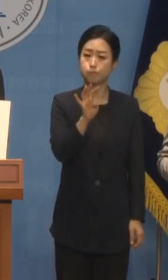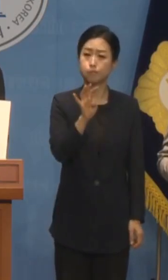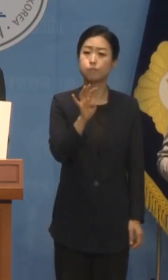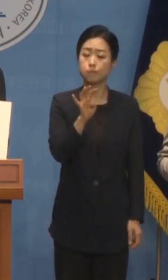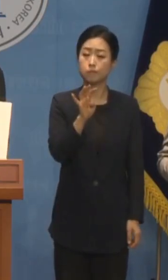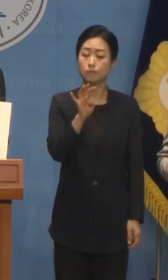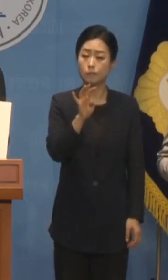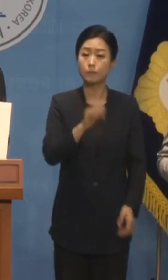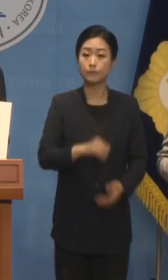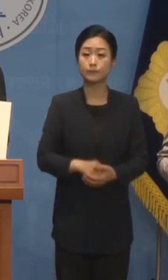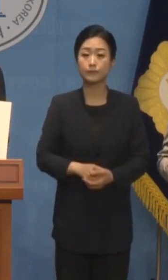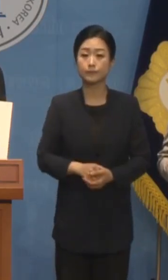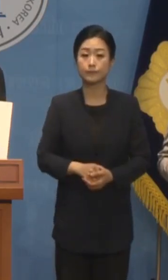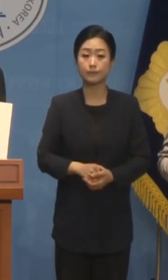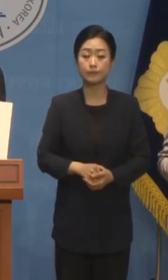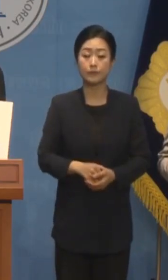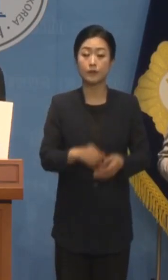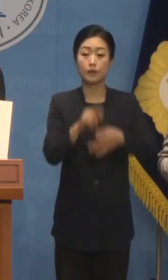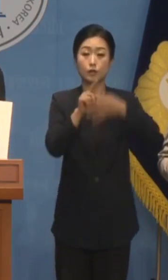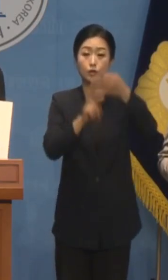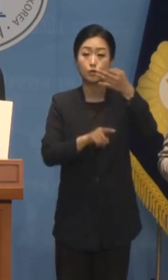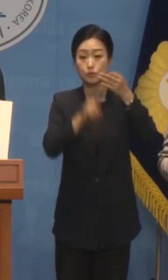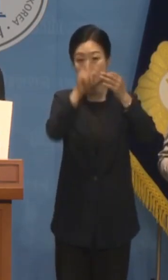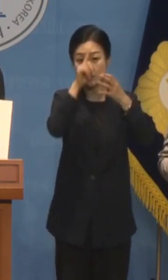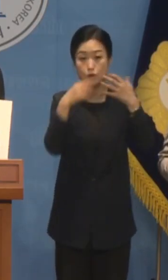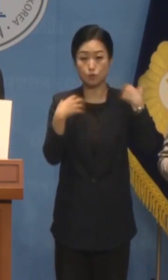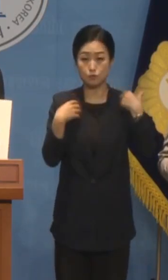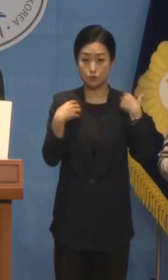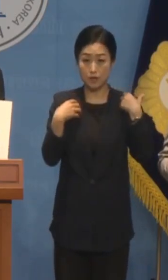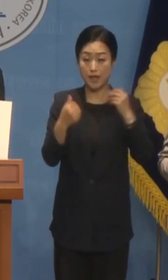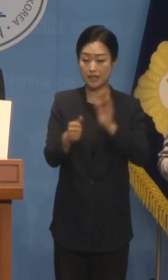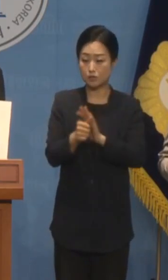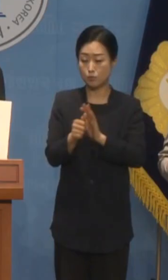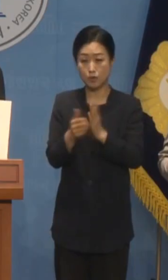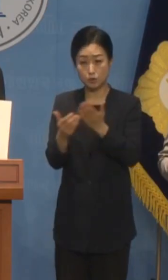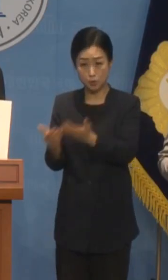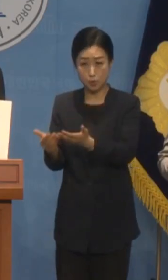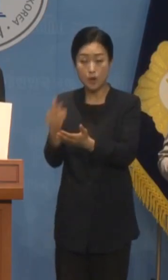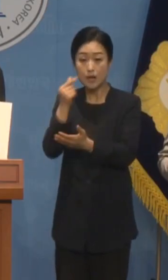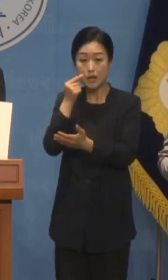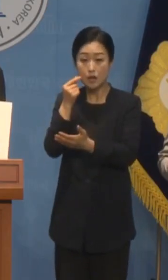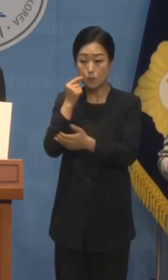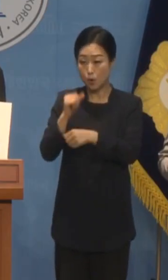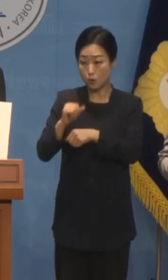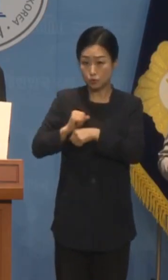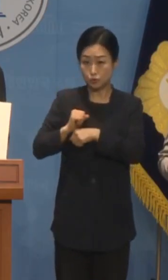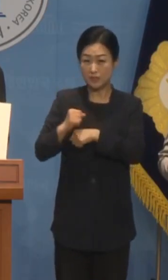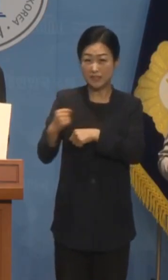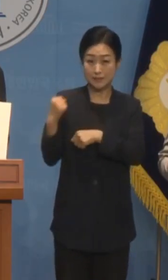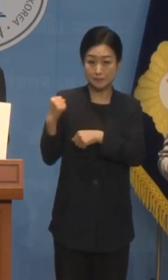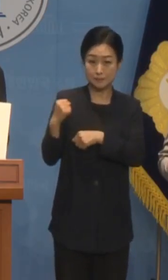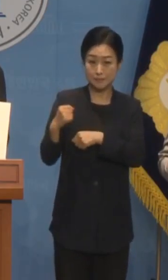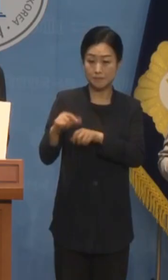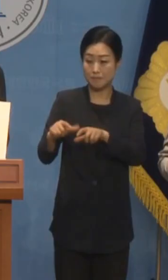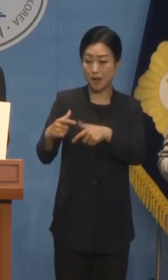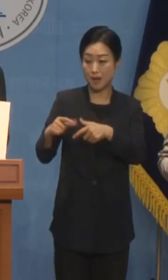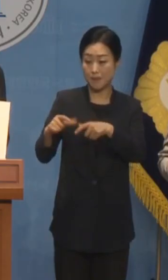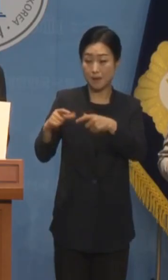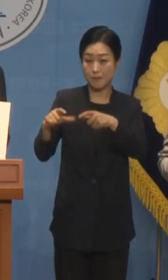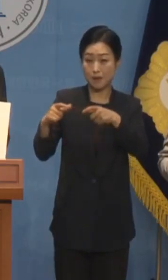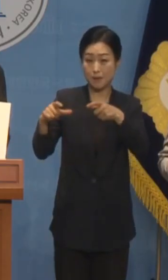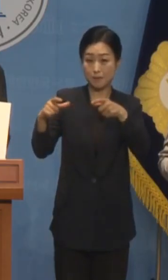수가 없습니다. 윤석열 정부의 적극적인 지원에 힘입어서 일본의 군사대국화는 날개를 달고